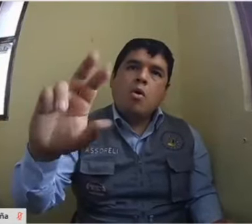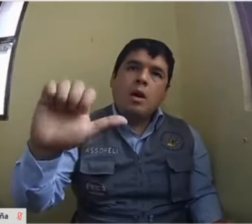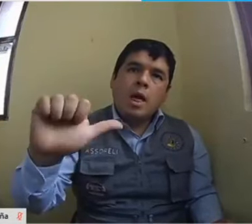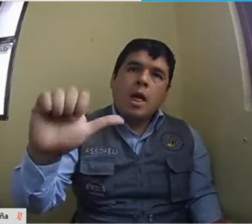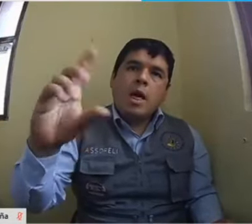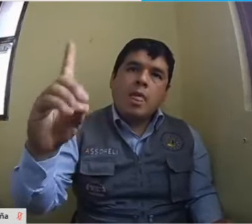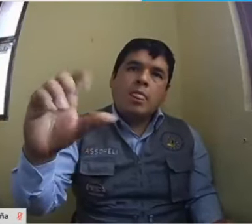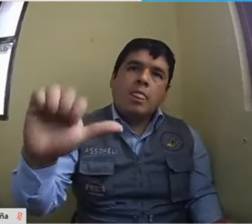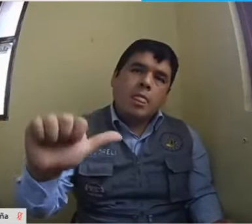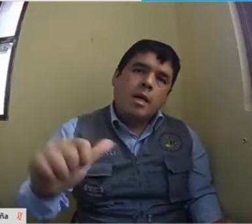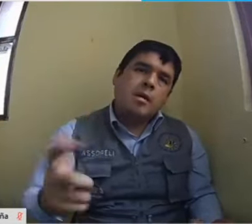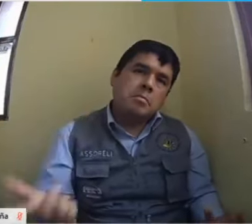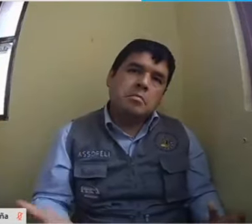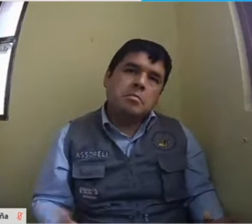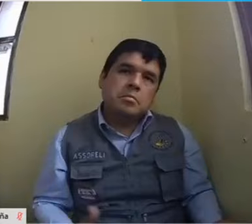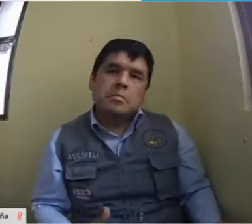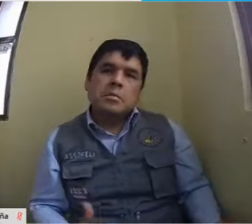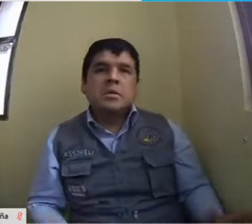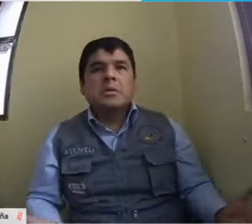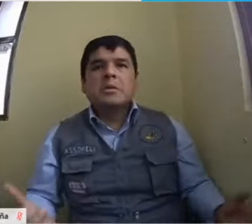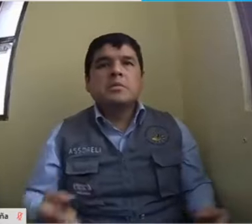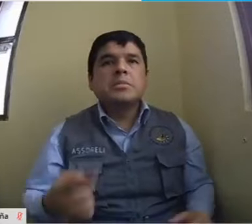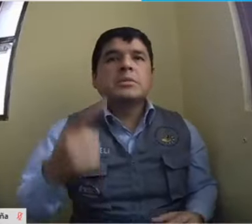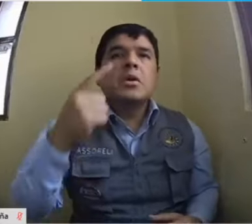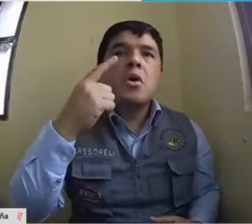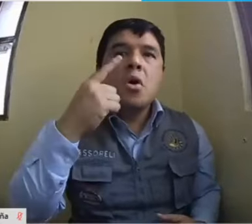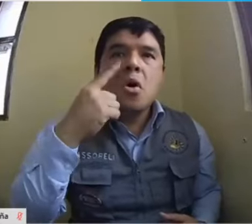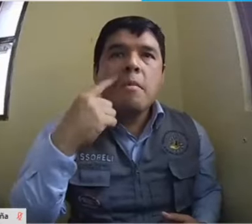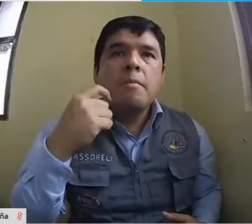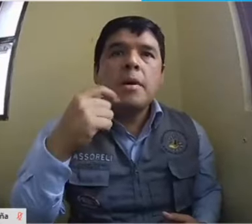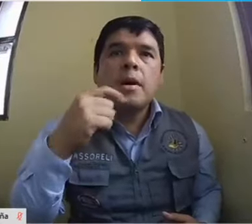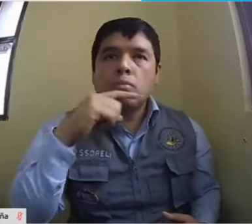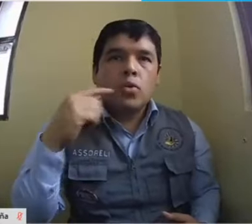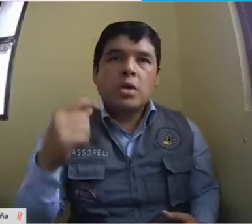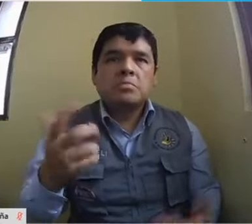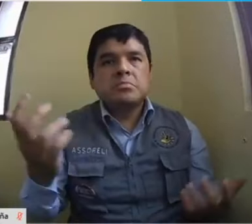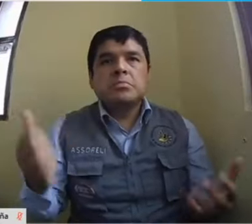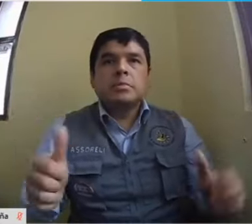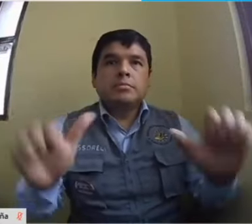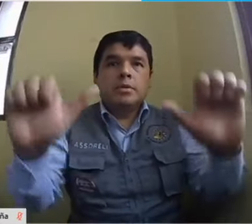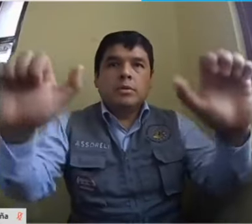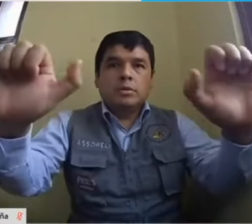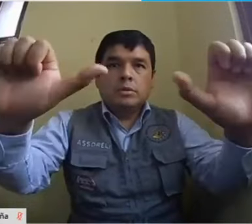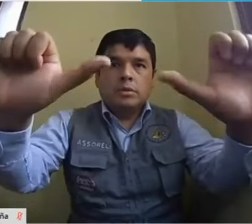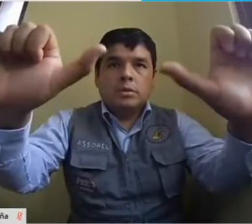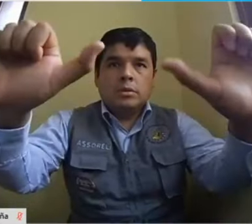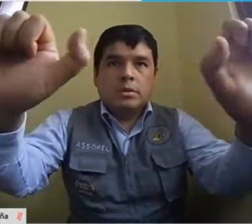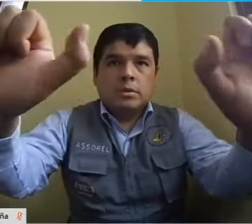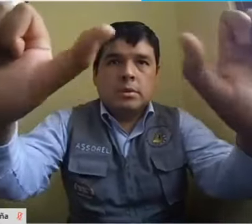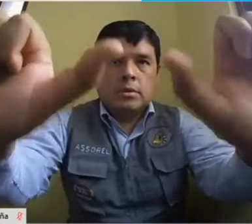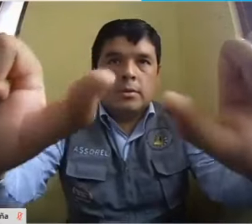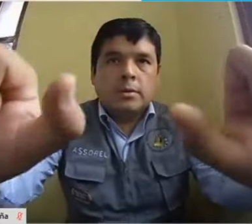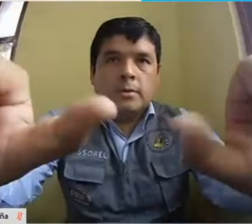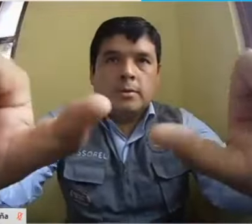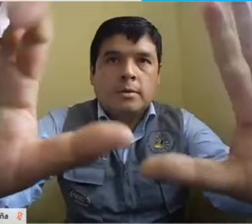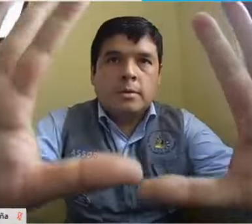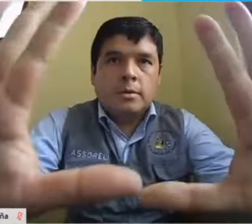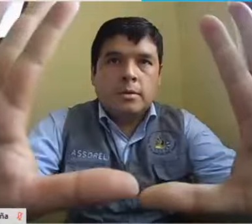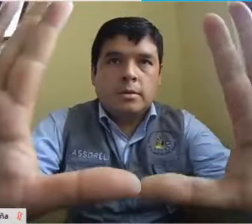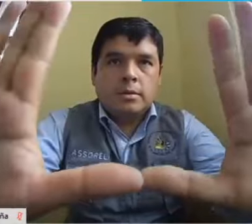Exacto, muy bien, Karen. Sí, así es, Miguel. Depende, hombre o mujer. Ustedes hacen